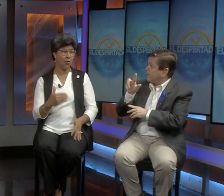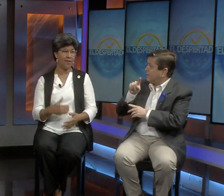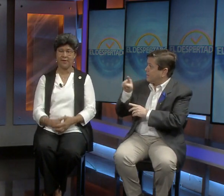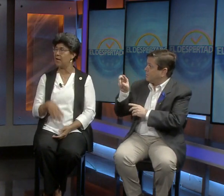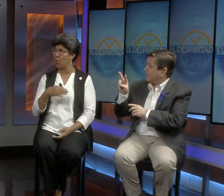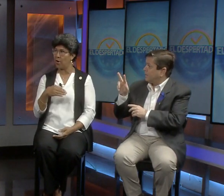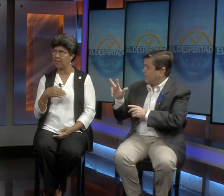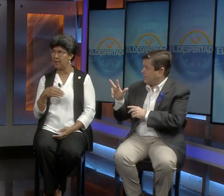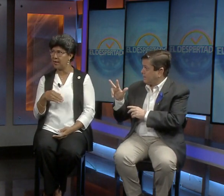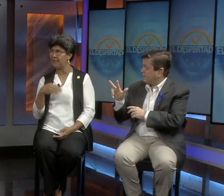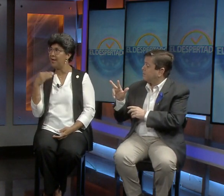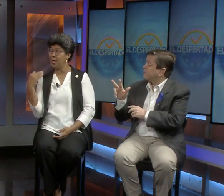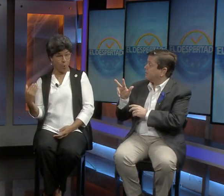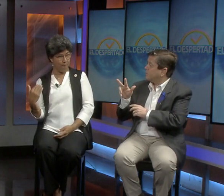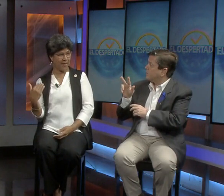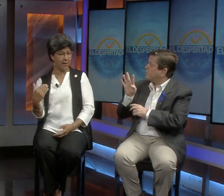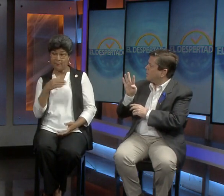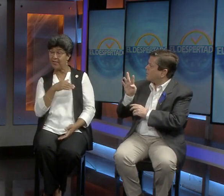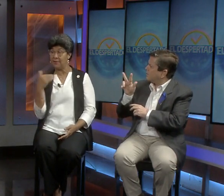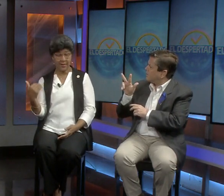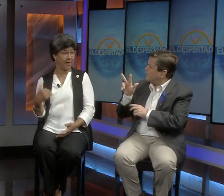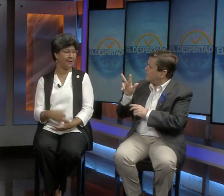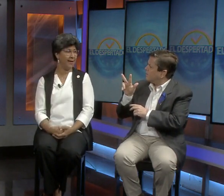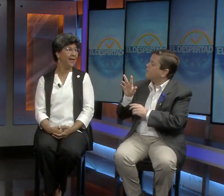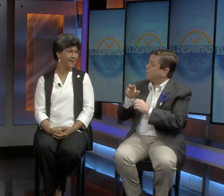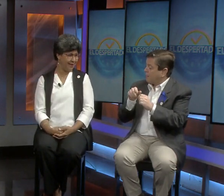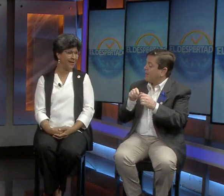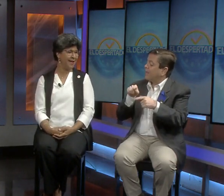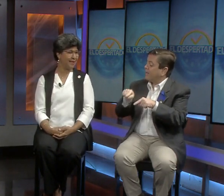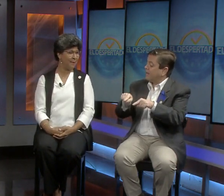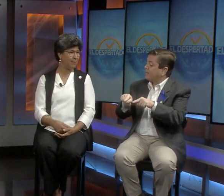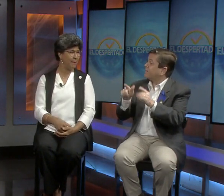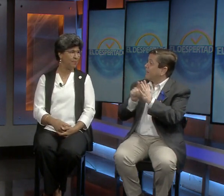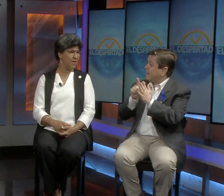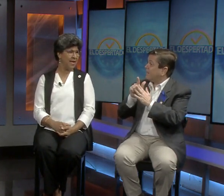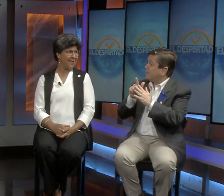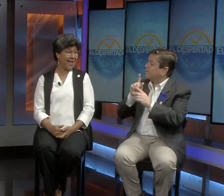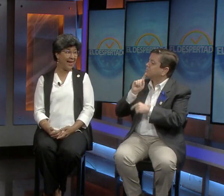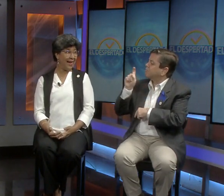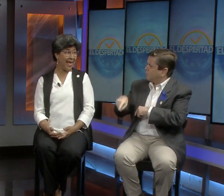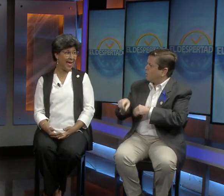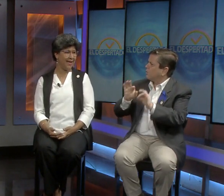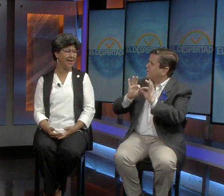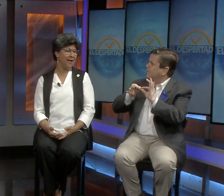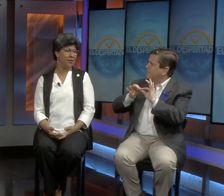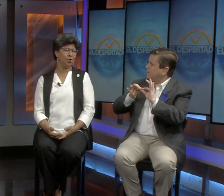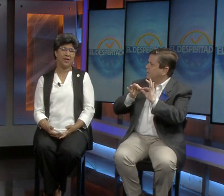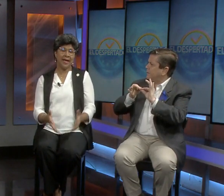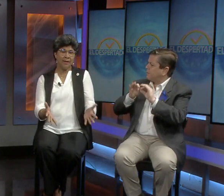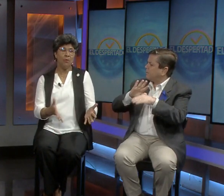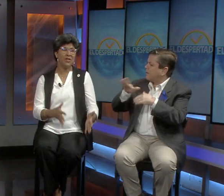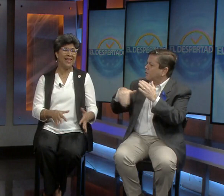lengua de señas, 43, la 23, sí, esa misma, esa ley nos dice que debemos tener